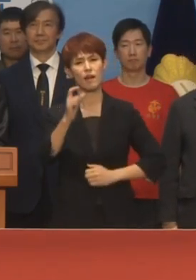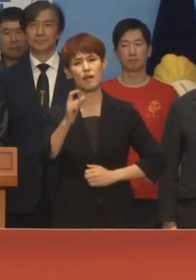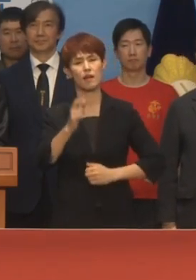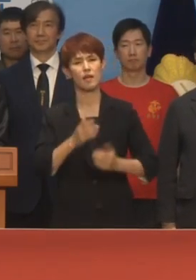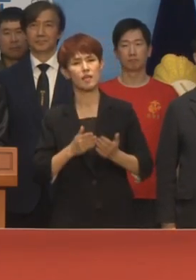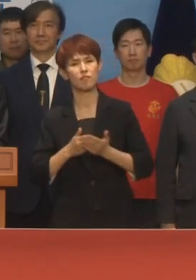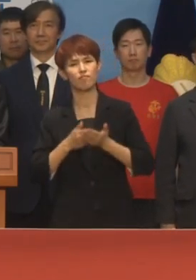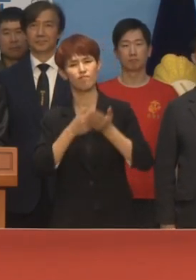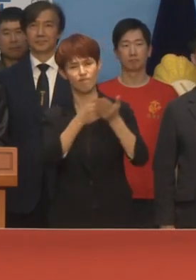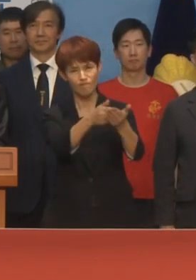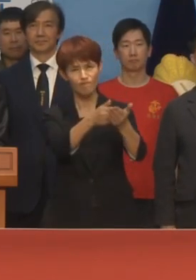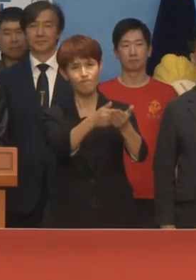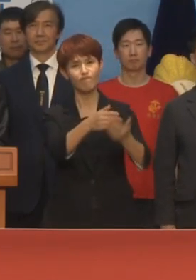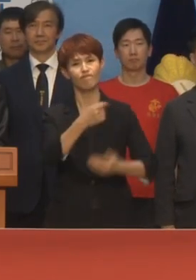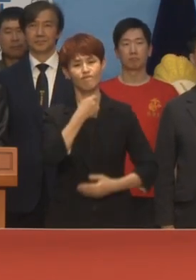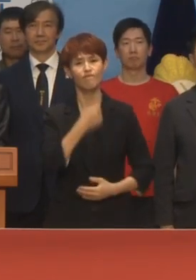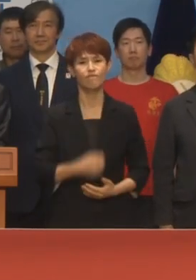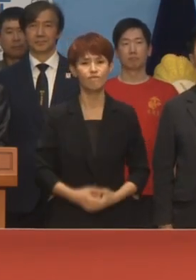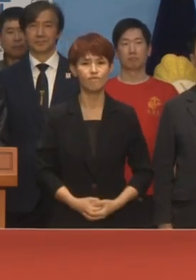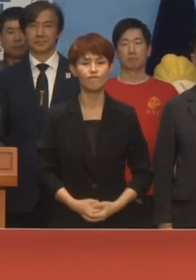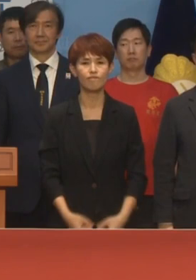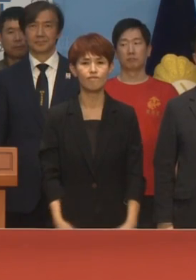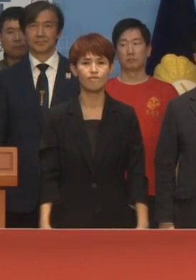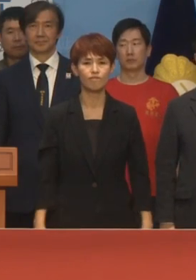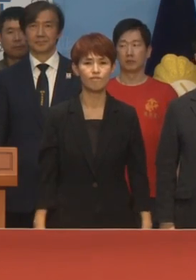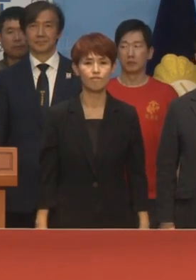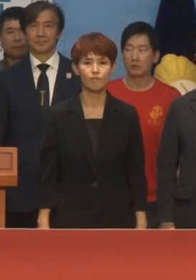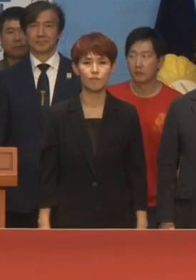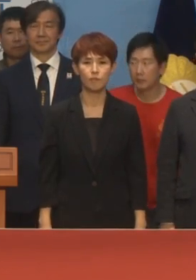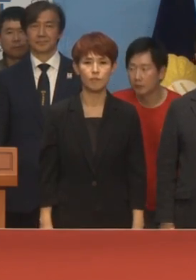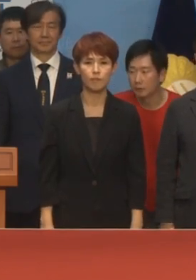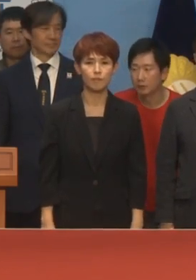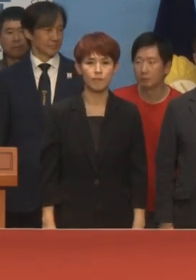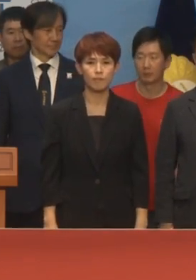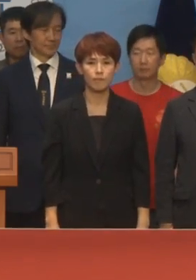저는 이렇게 경고하겠습니다. 예.